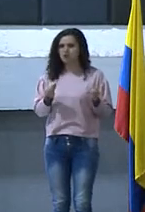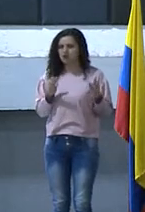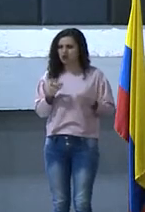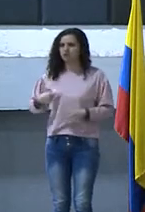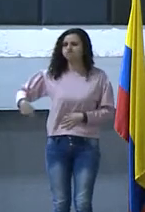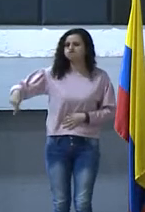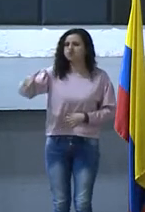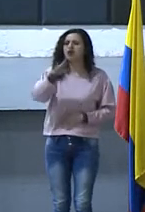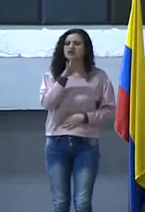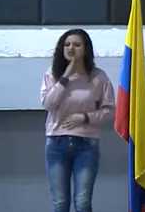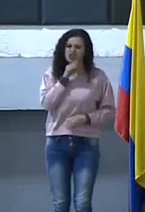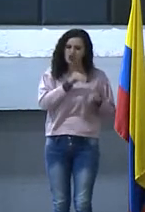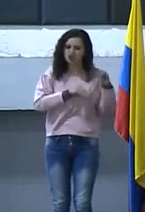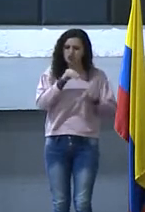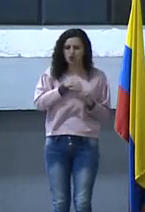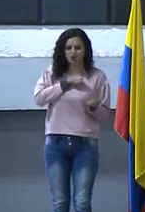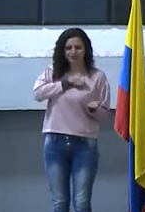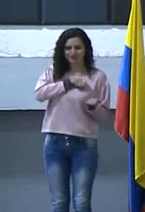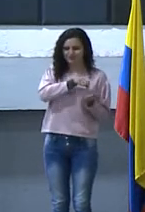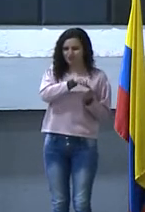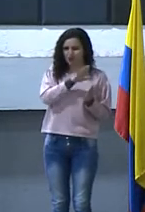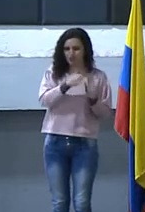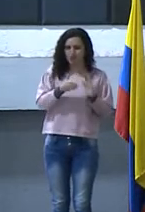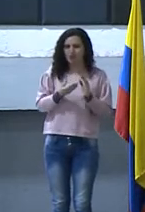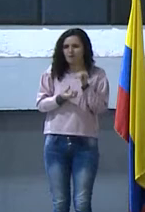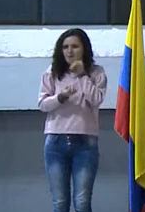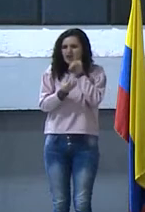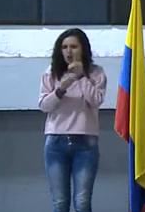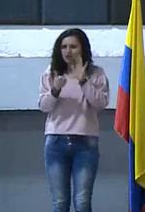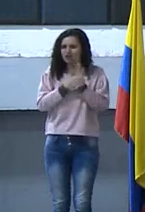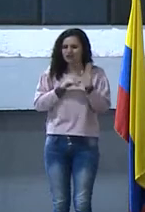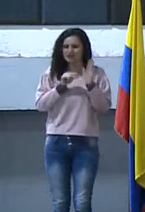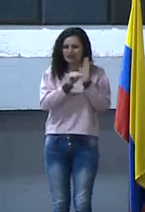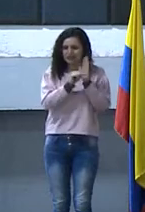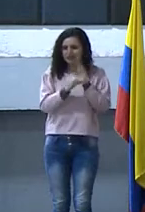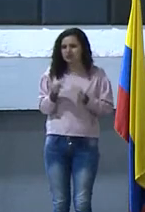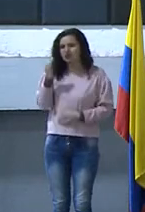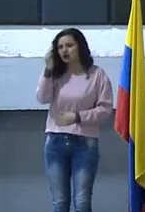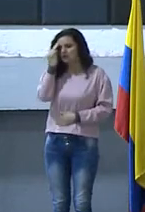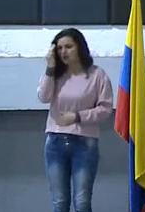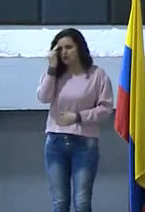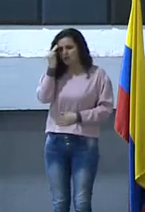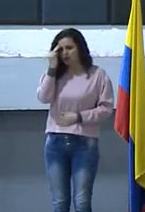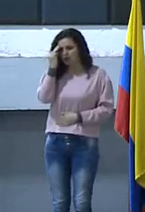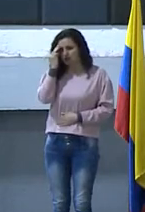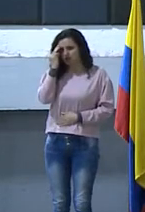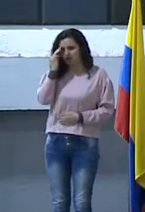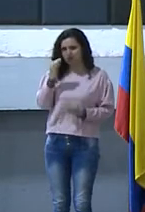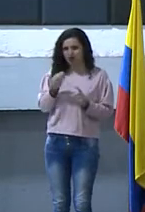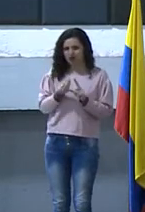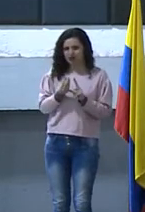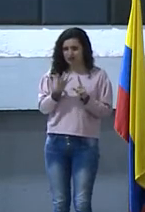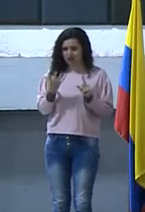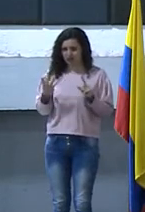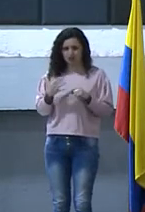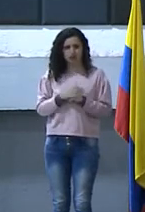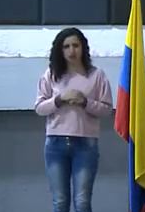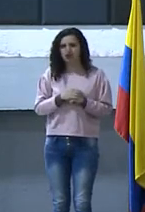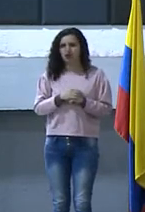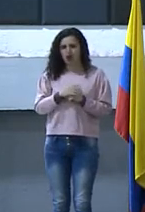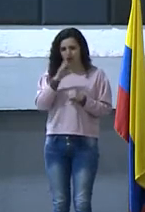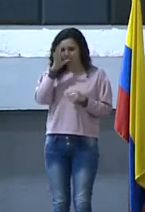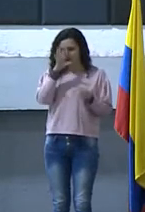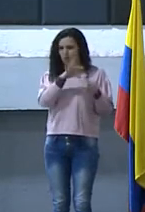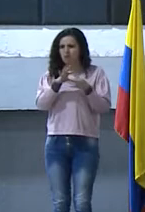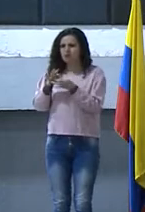semillero de pedagogías críticas memoria y alteridad en alianza con la